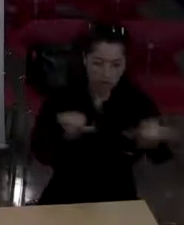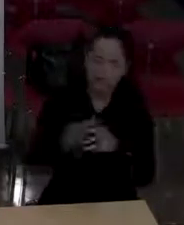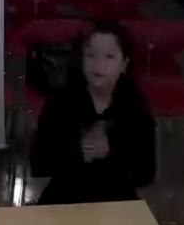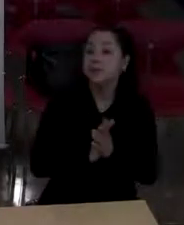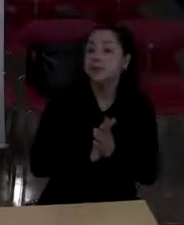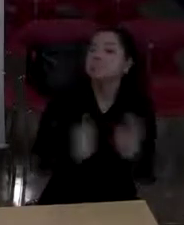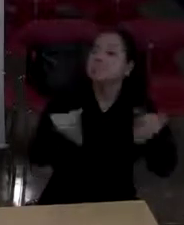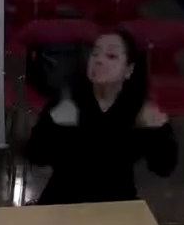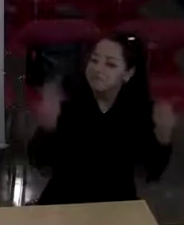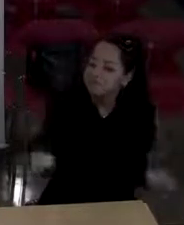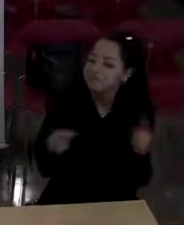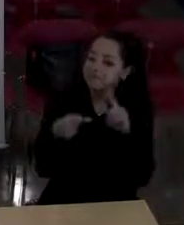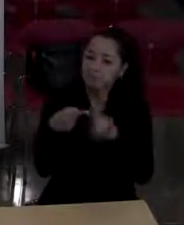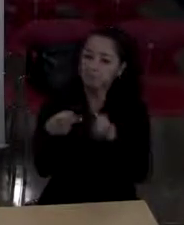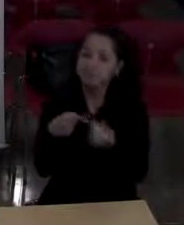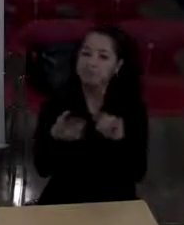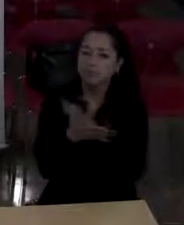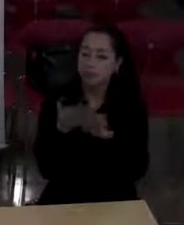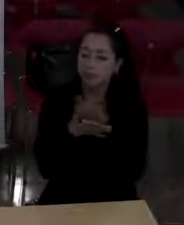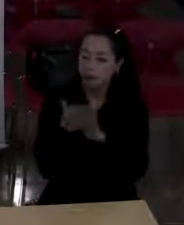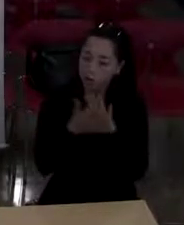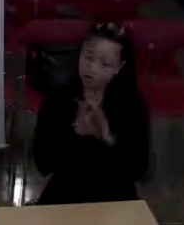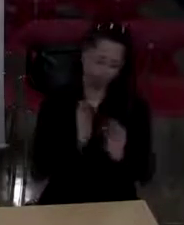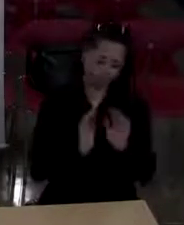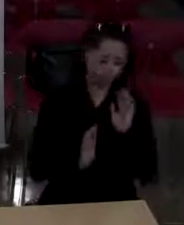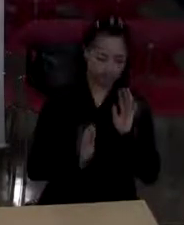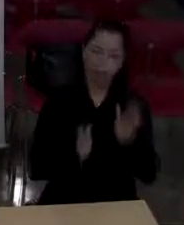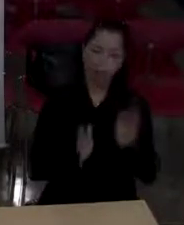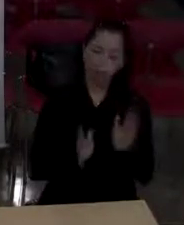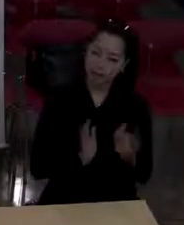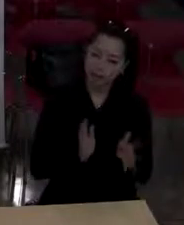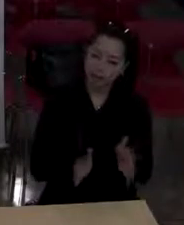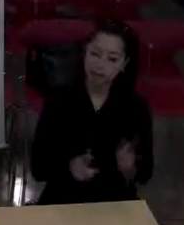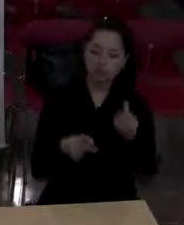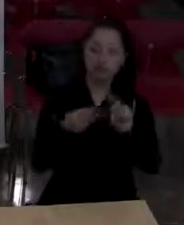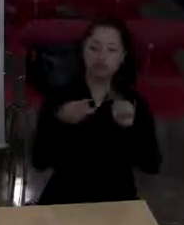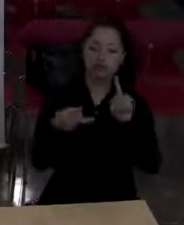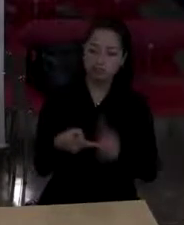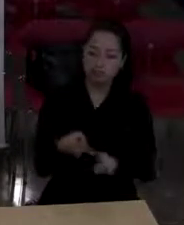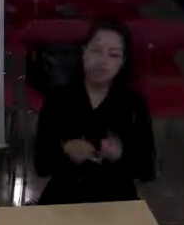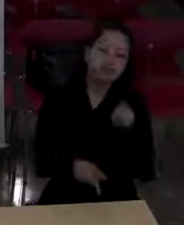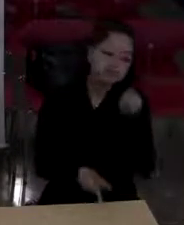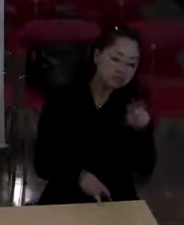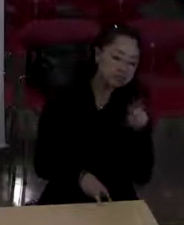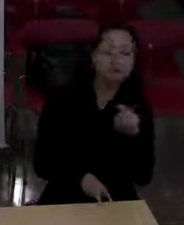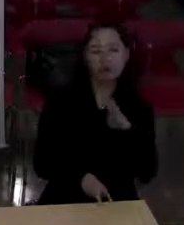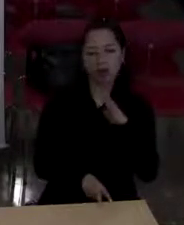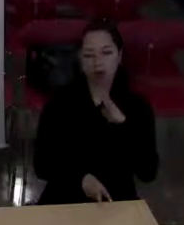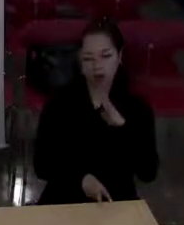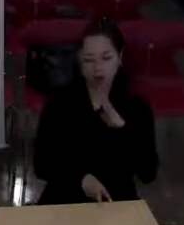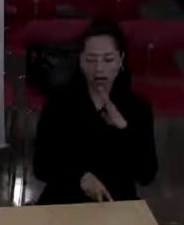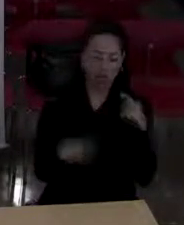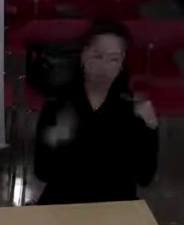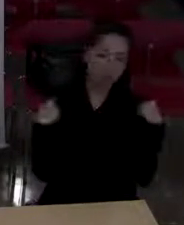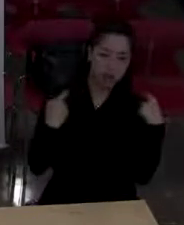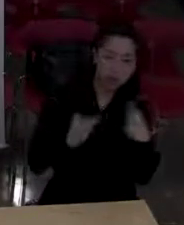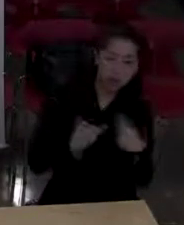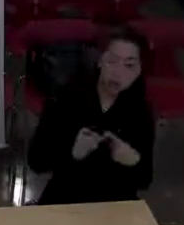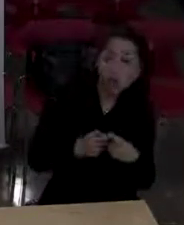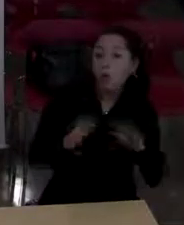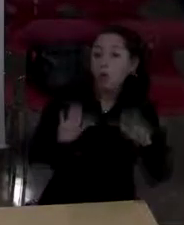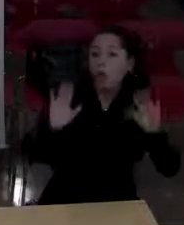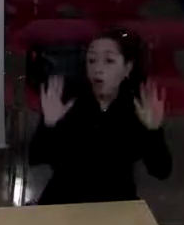del español, o en el mejor de los casos, las personas sordas que deciden por el uso de las dos lenguas. Esta conferencia